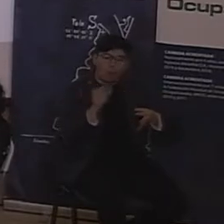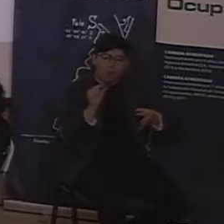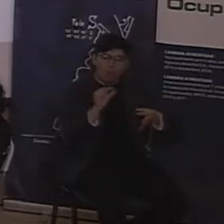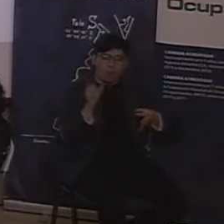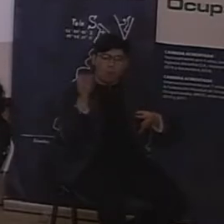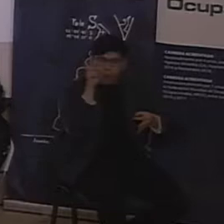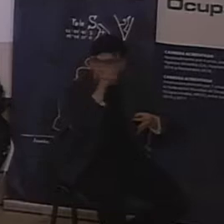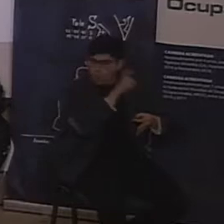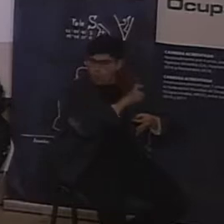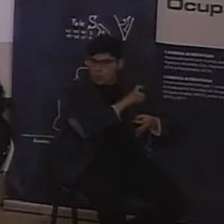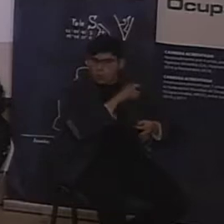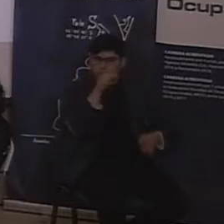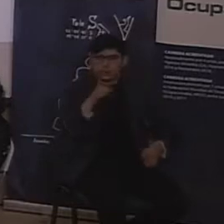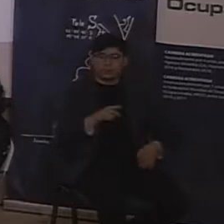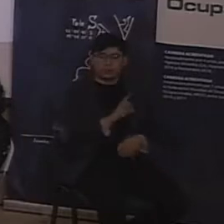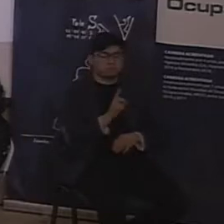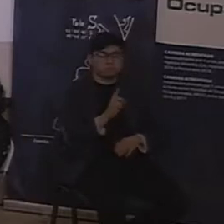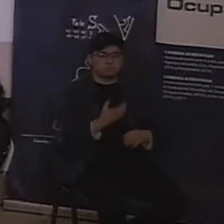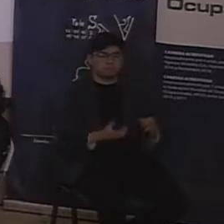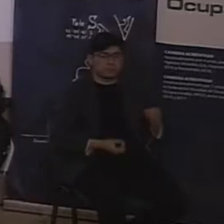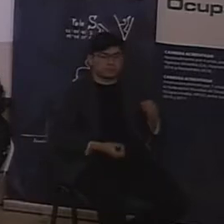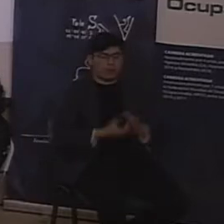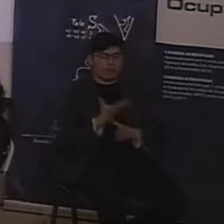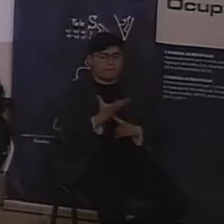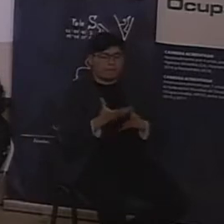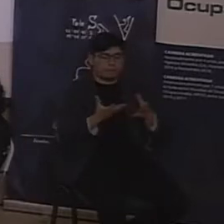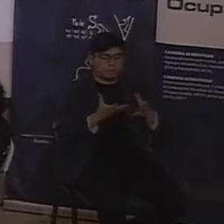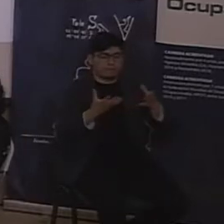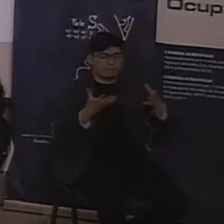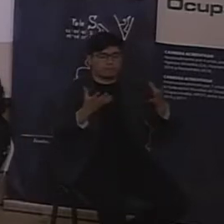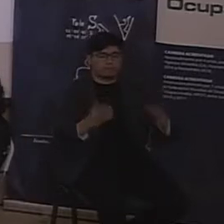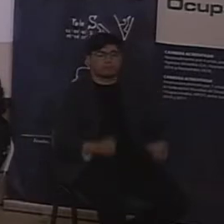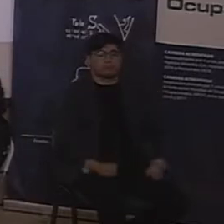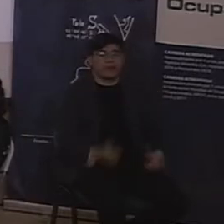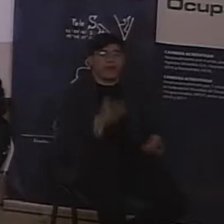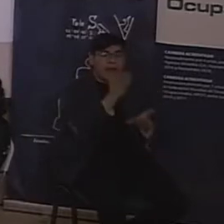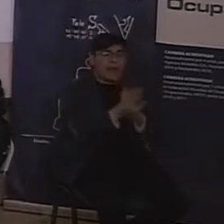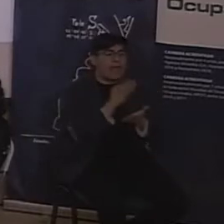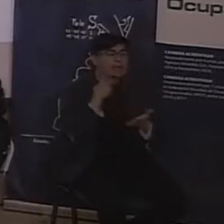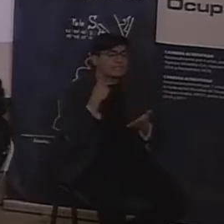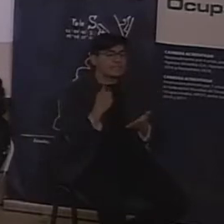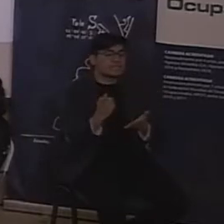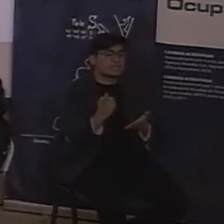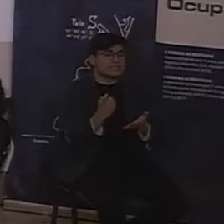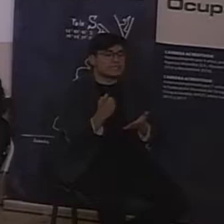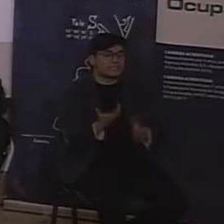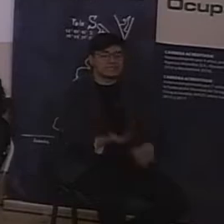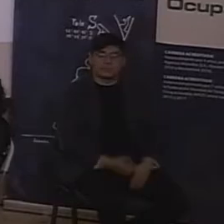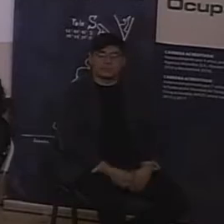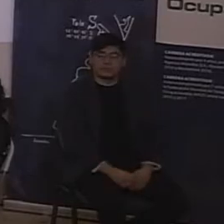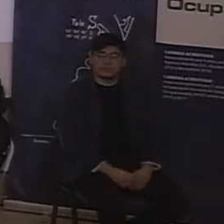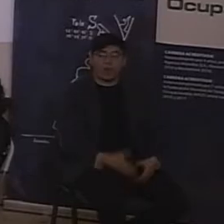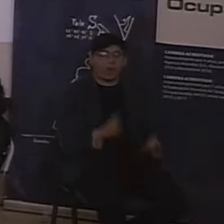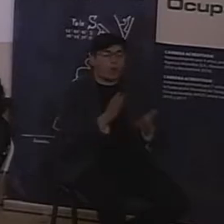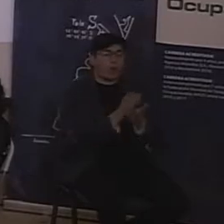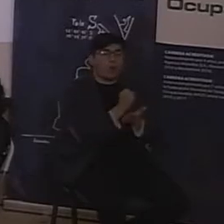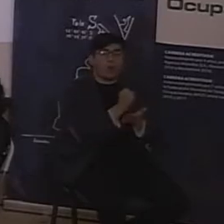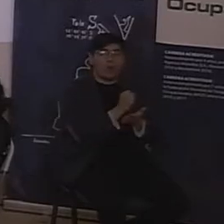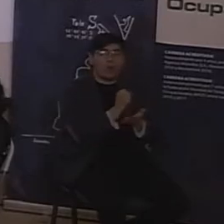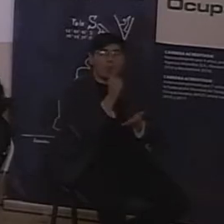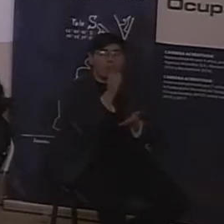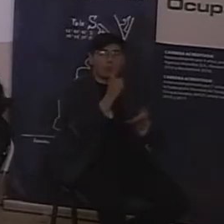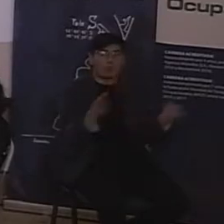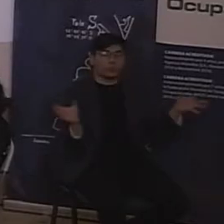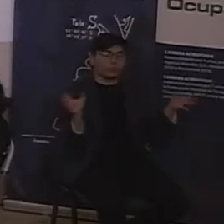pronto esta unión fue creciendo mucho fue creciendo mucho hasta que logramos una conexión